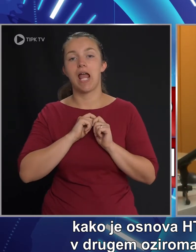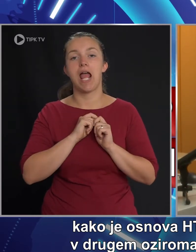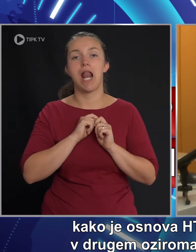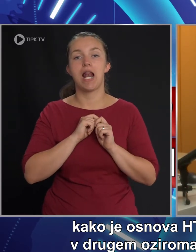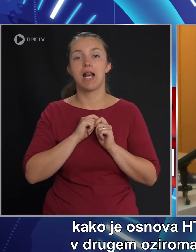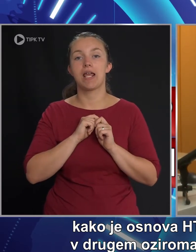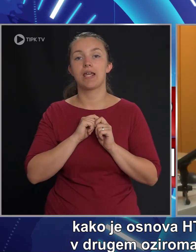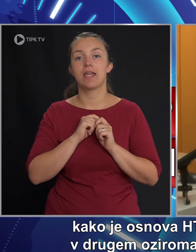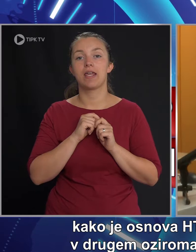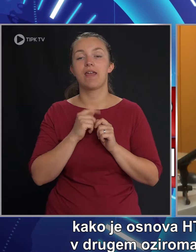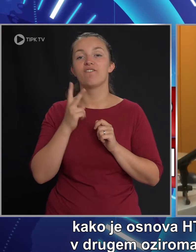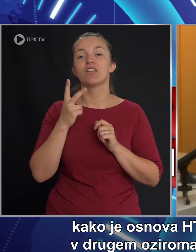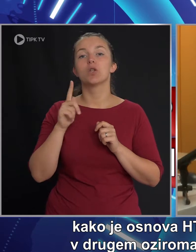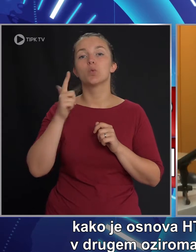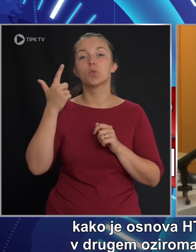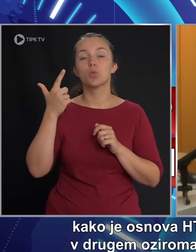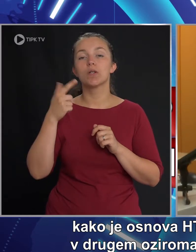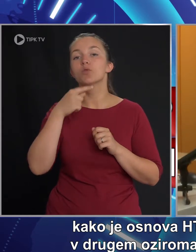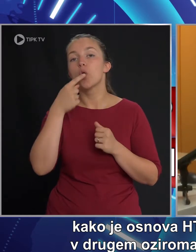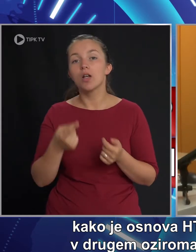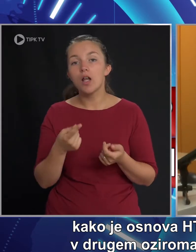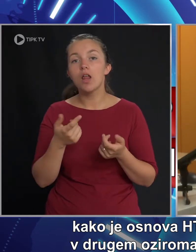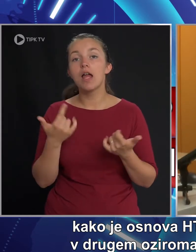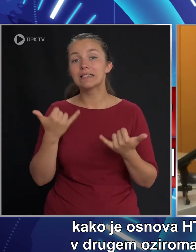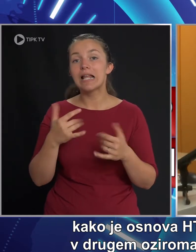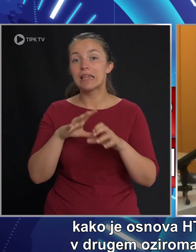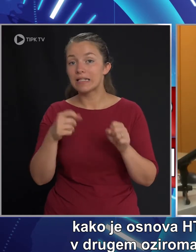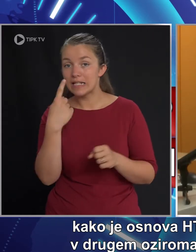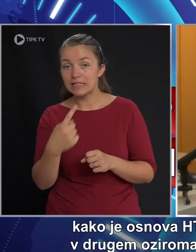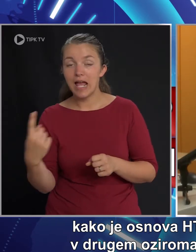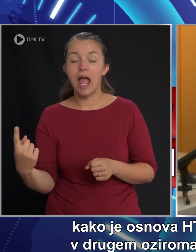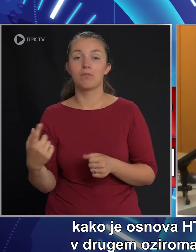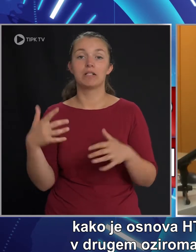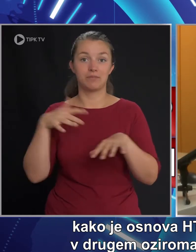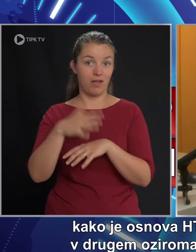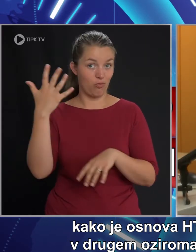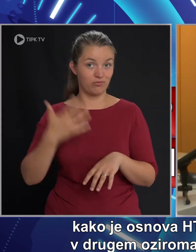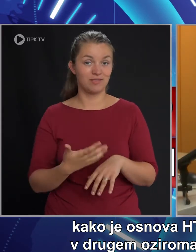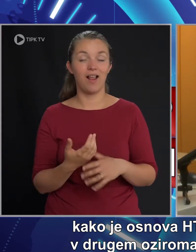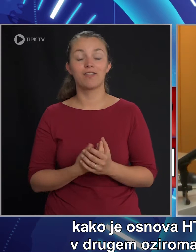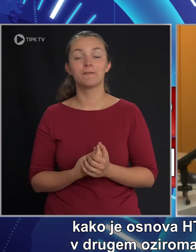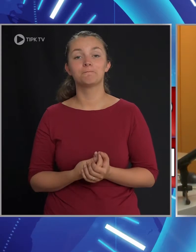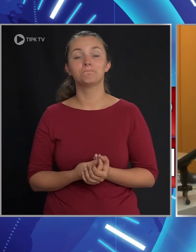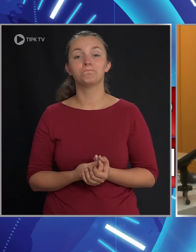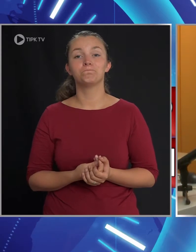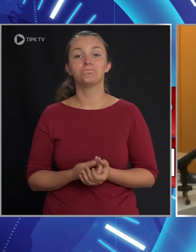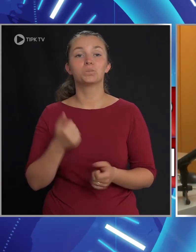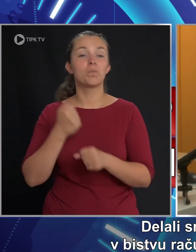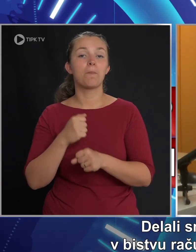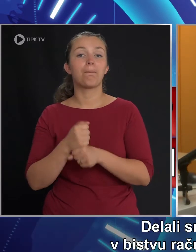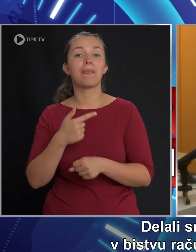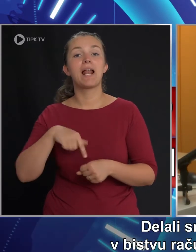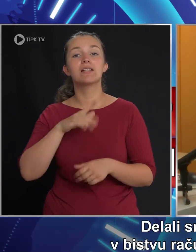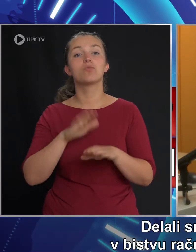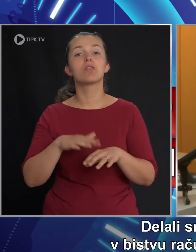dali nam pač v drugem, pač so rekli, zdaj naredite sami, pač spletno stran.